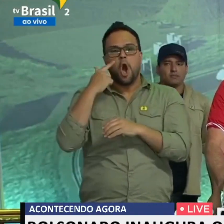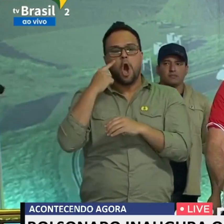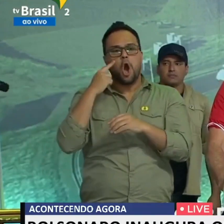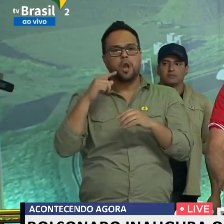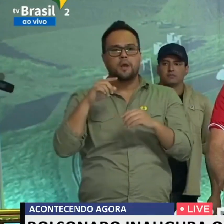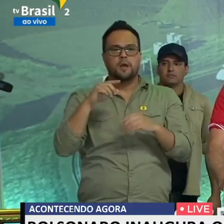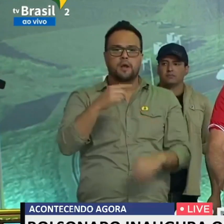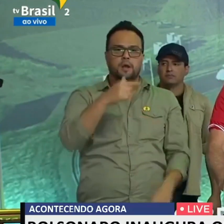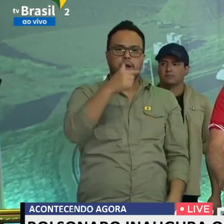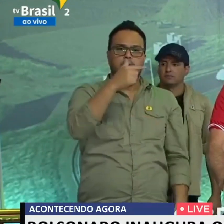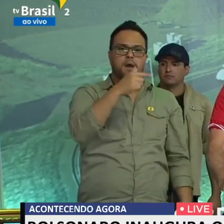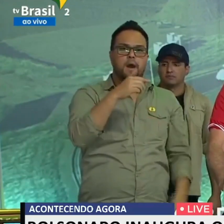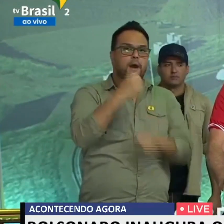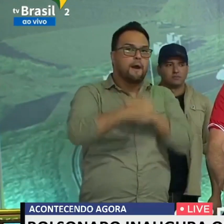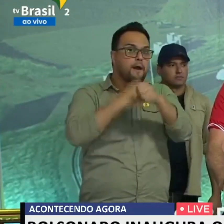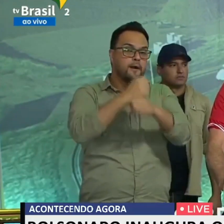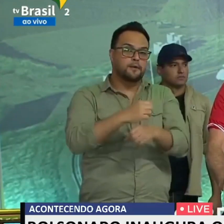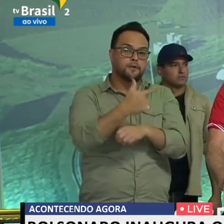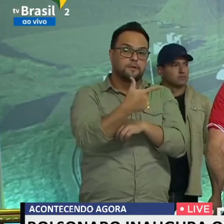visualizasse 2022,